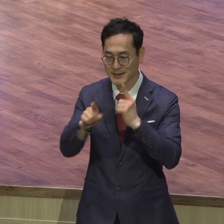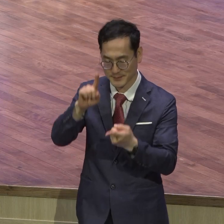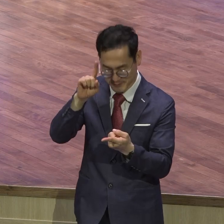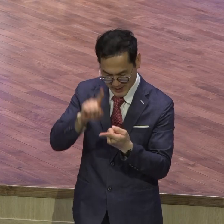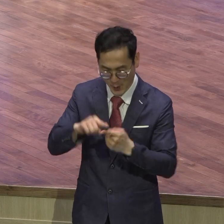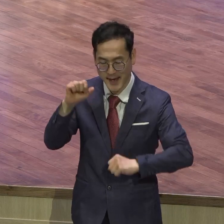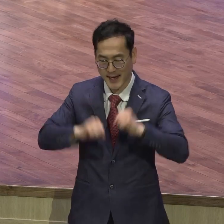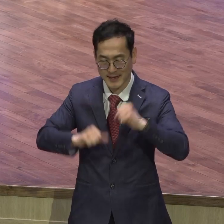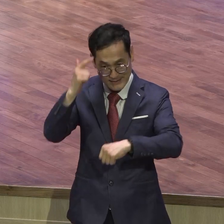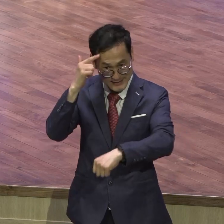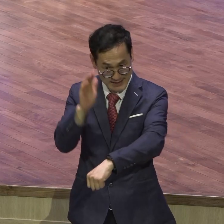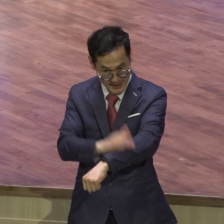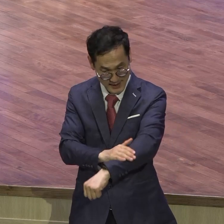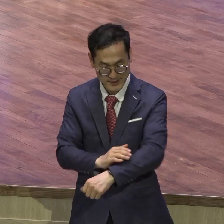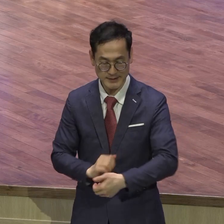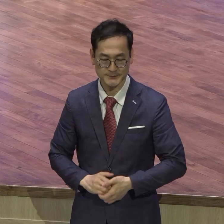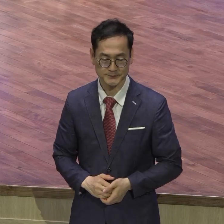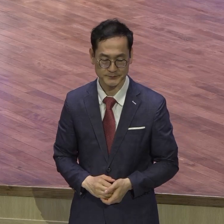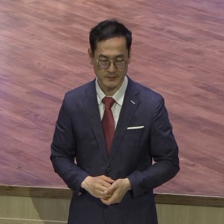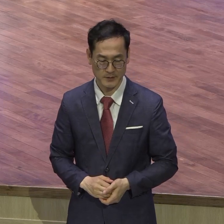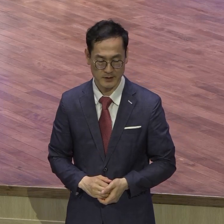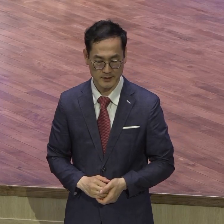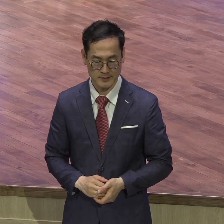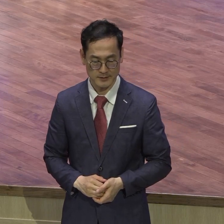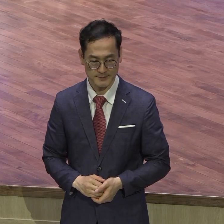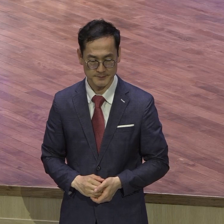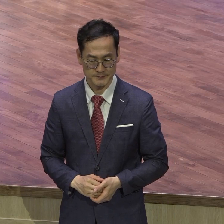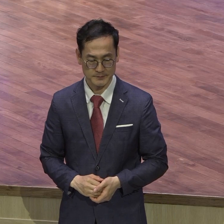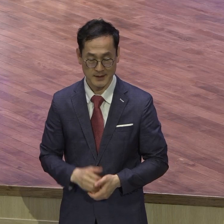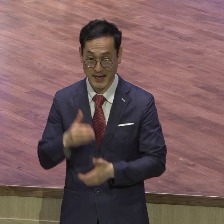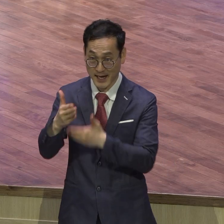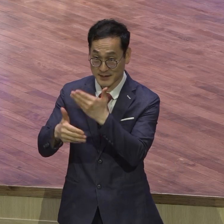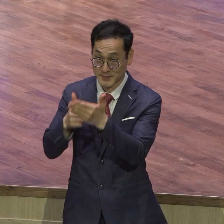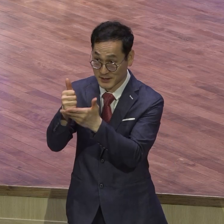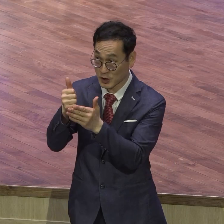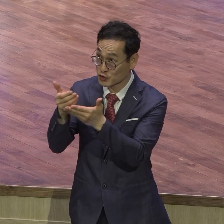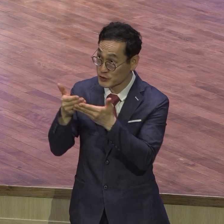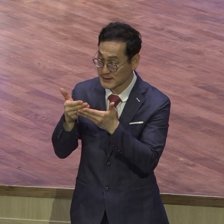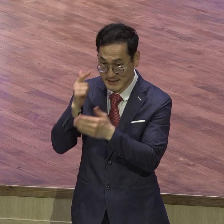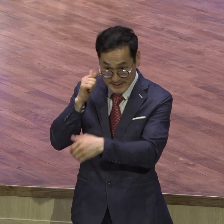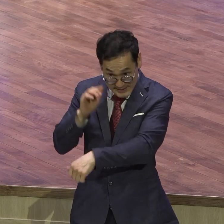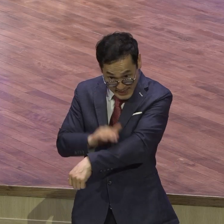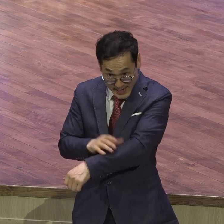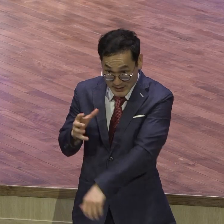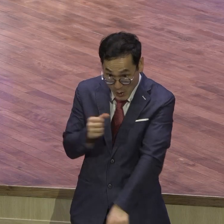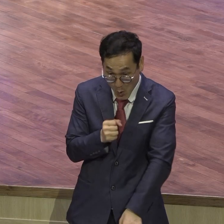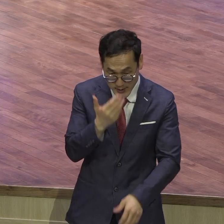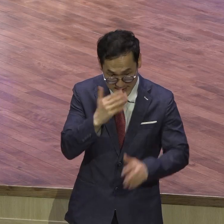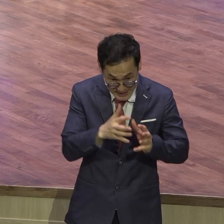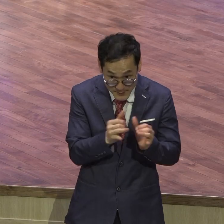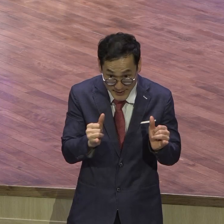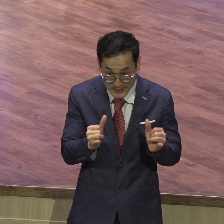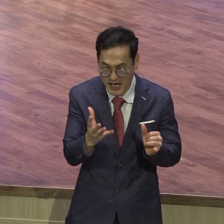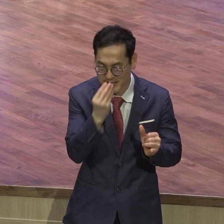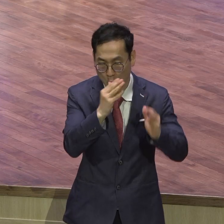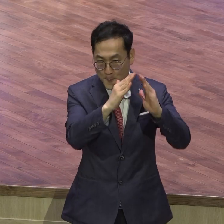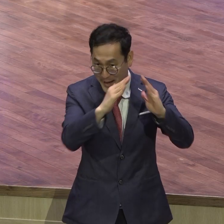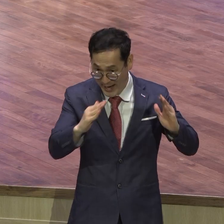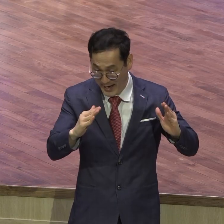주로키 39장에 보면 여호와 하나님께서 주신 지혜와 총명으로 이스라엘 백성들이 성막과